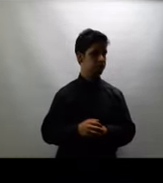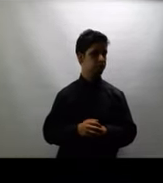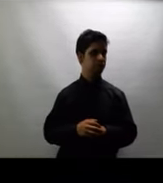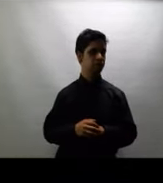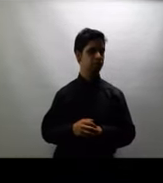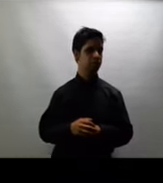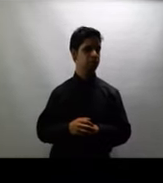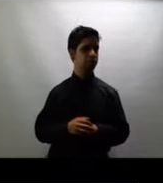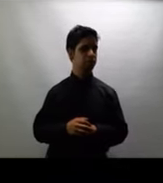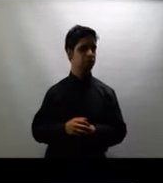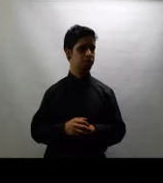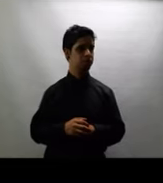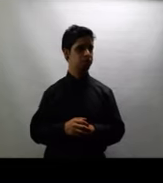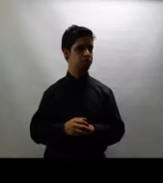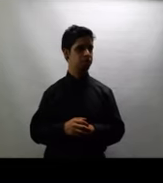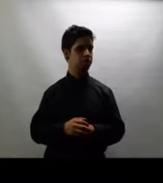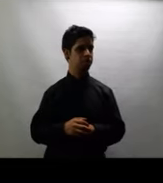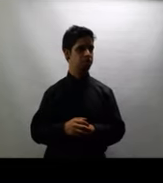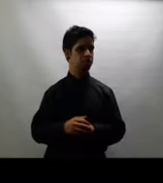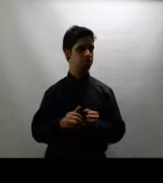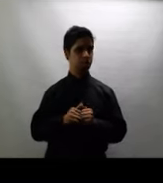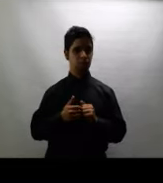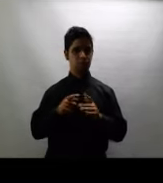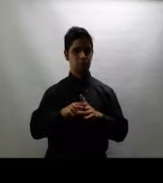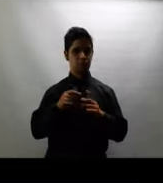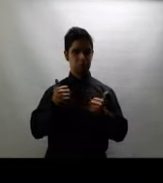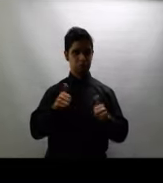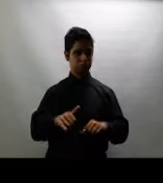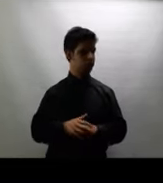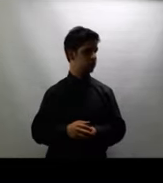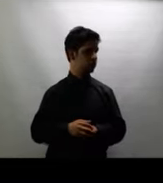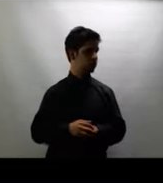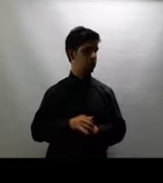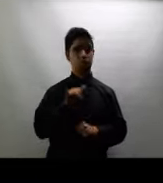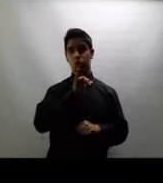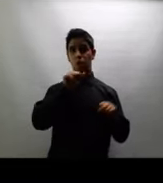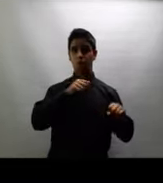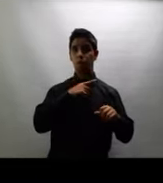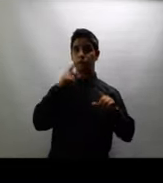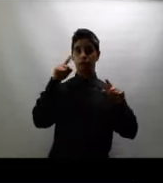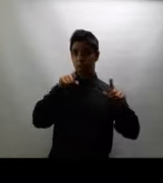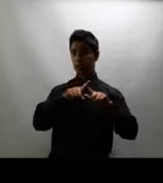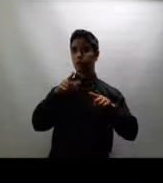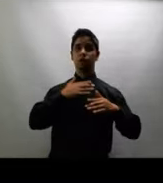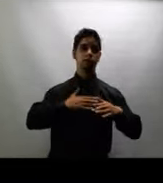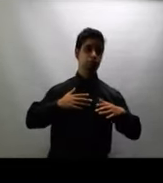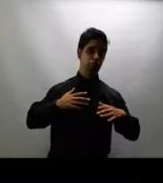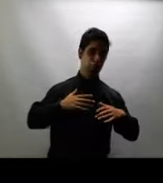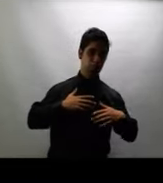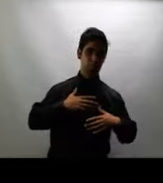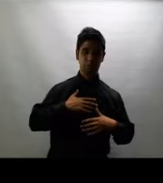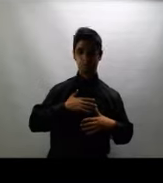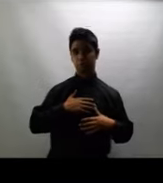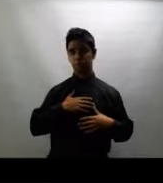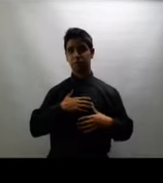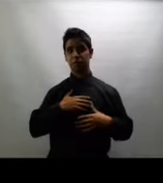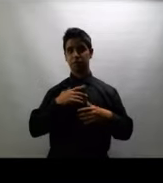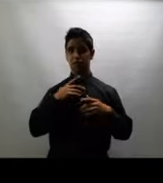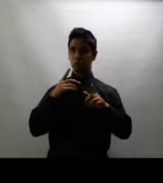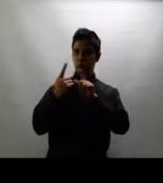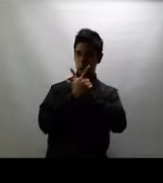ver cómo le entramos. Y esa... allí van y conocen al equipo de Arte Fusión voluntario. Exacto.